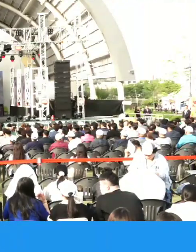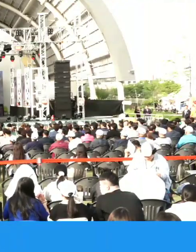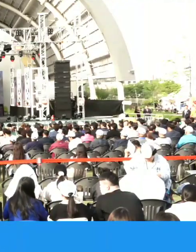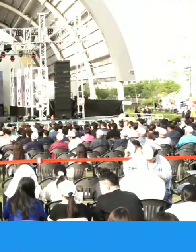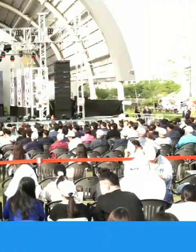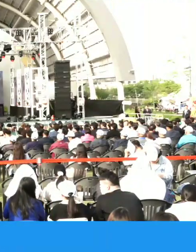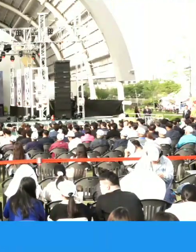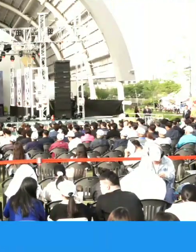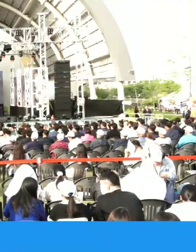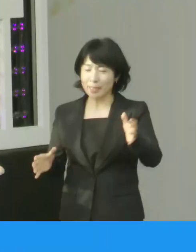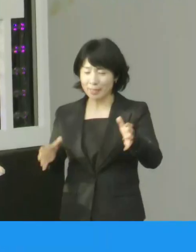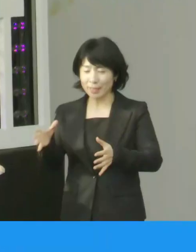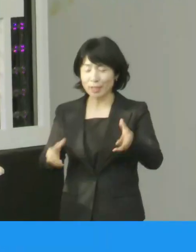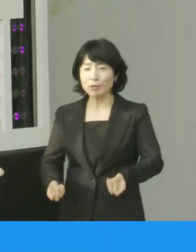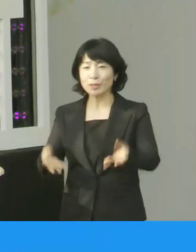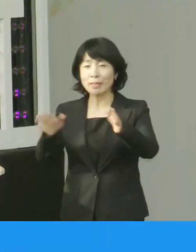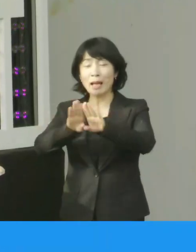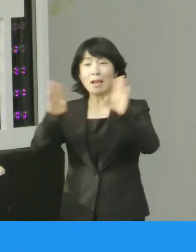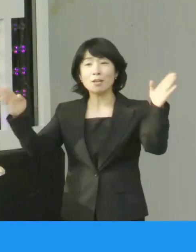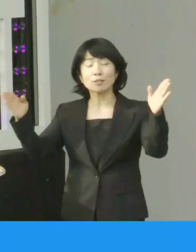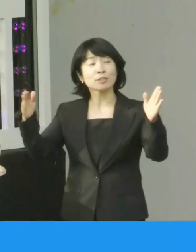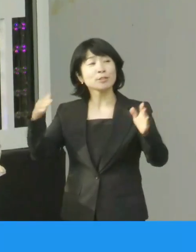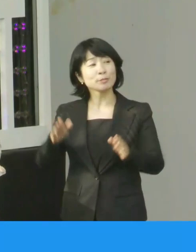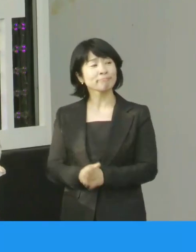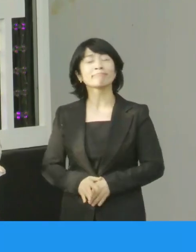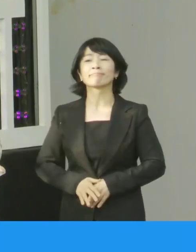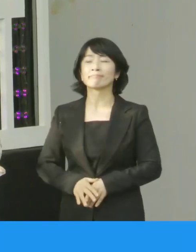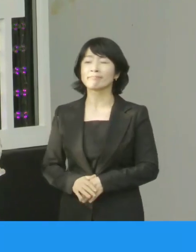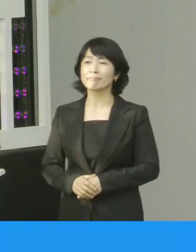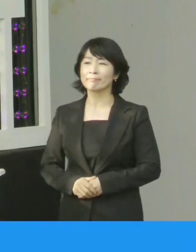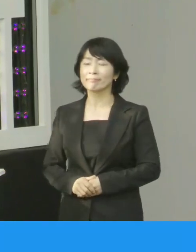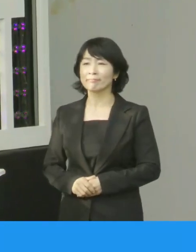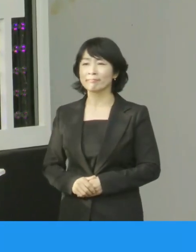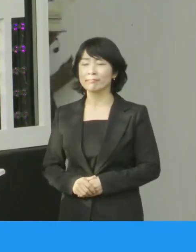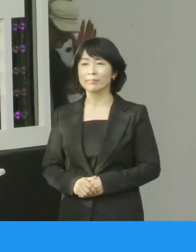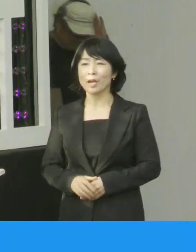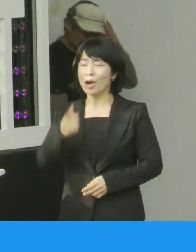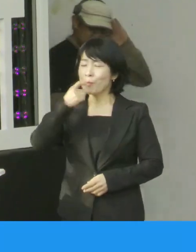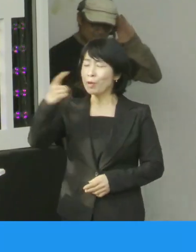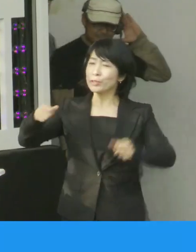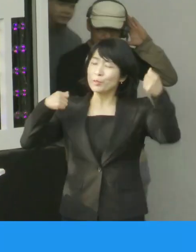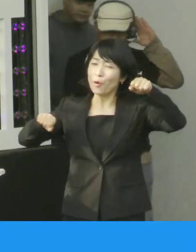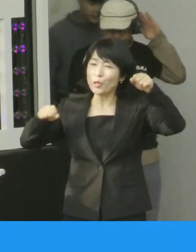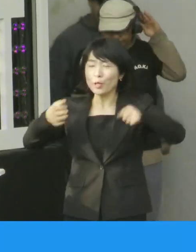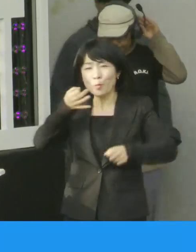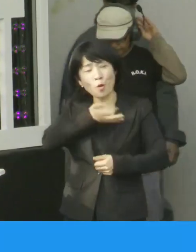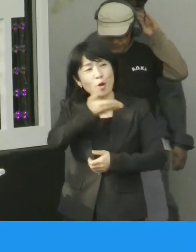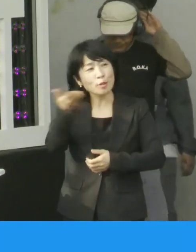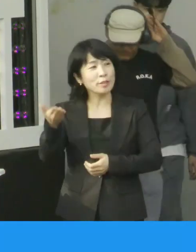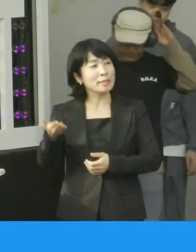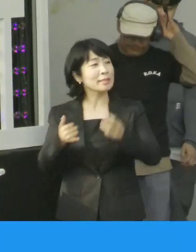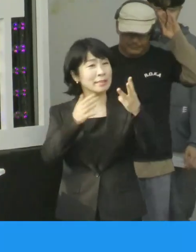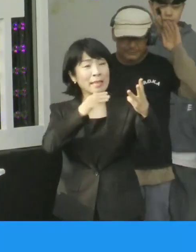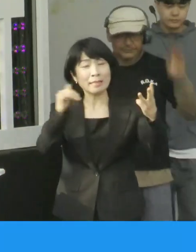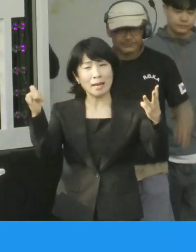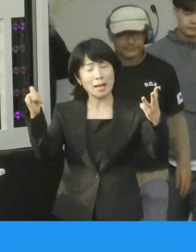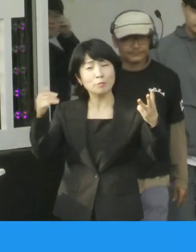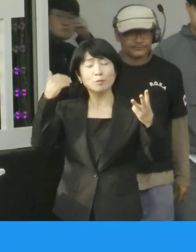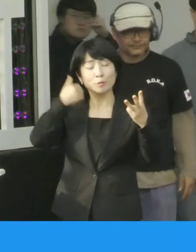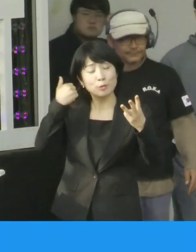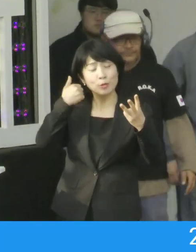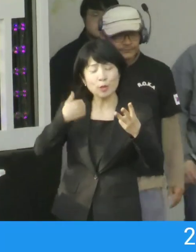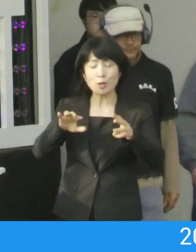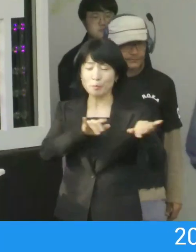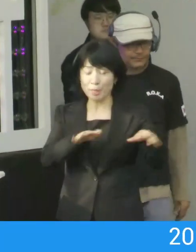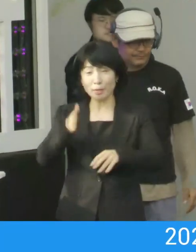네, 이천 도자기 축제 첫 시작을 알리는 문이 활짝 열렸습니다. 멋진 공연을 선보여주신 피아니스트 문재원,